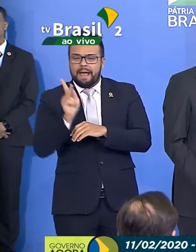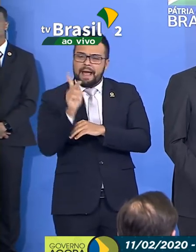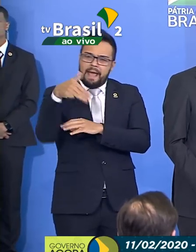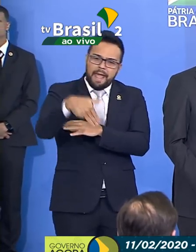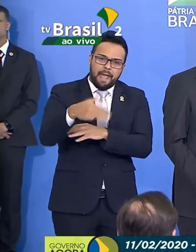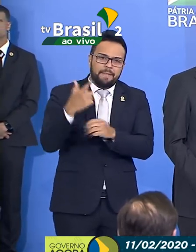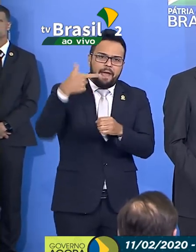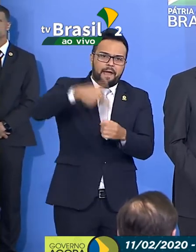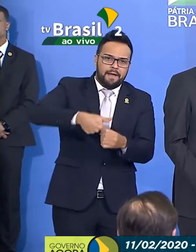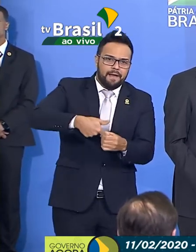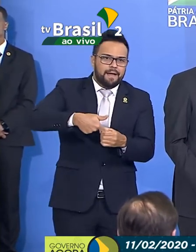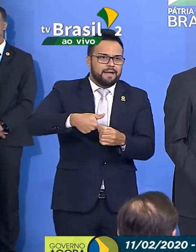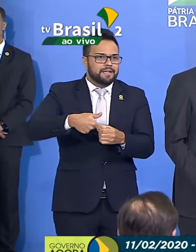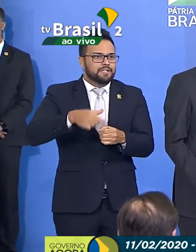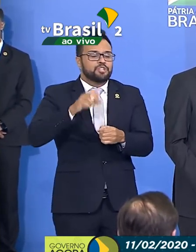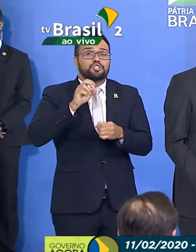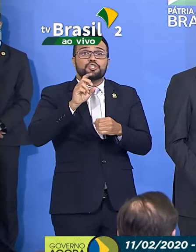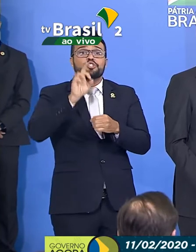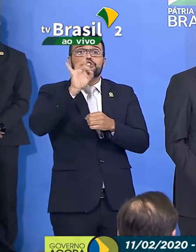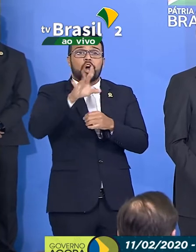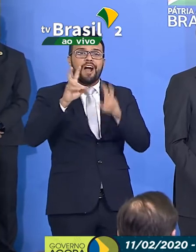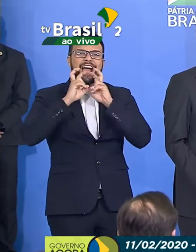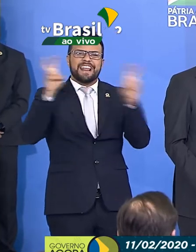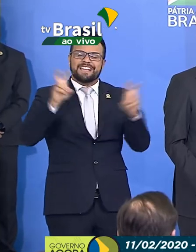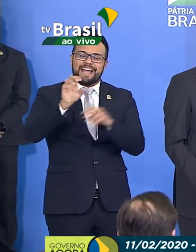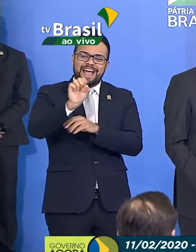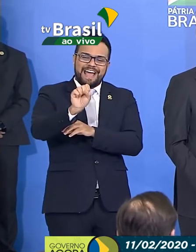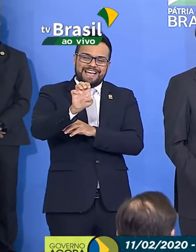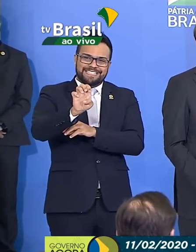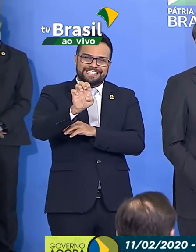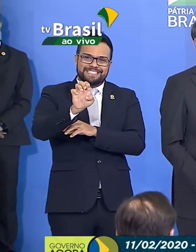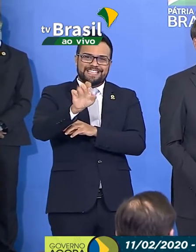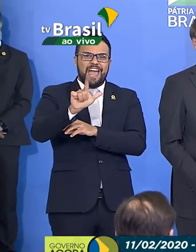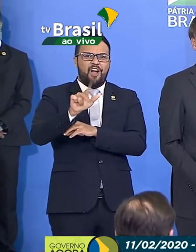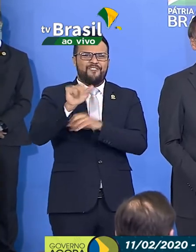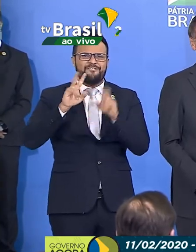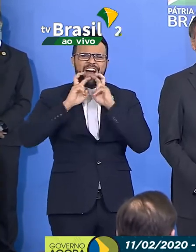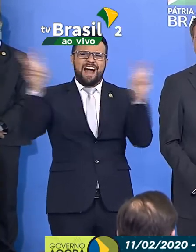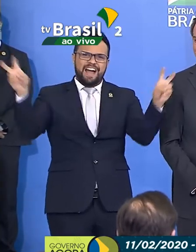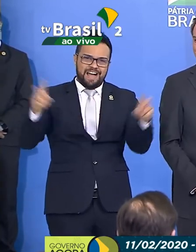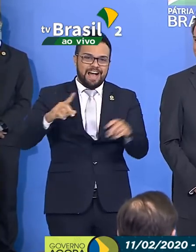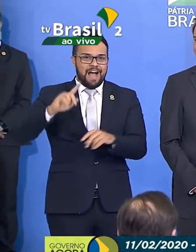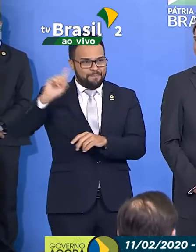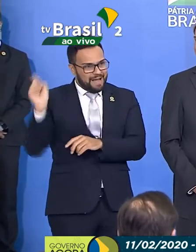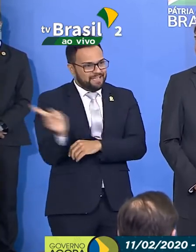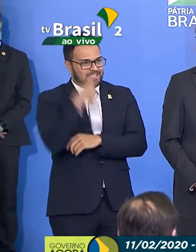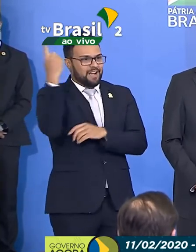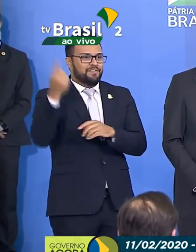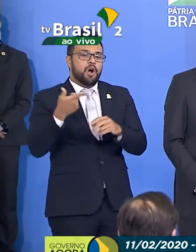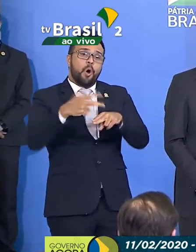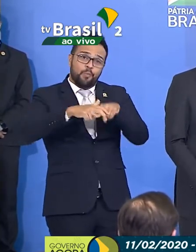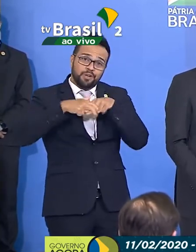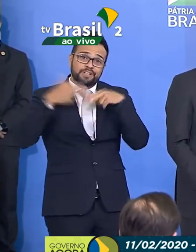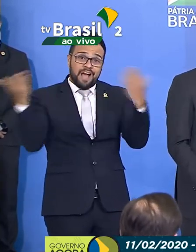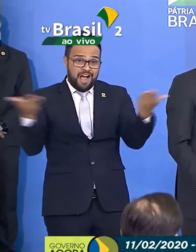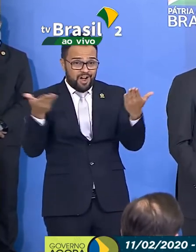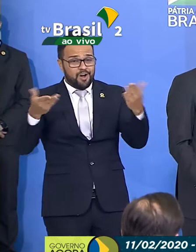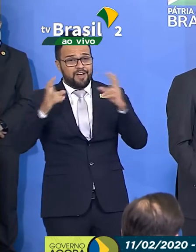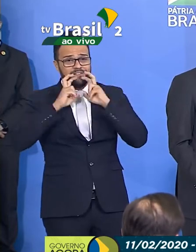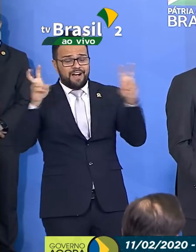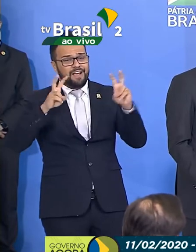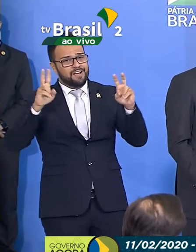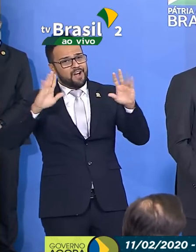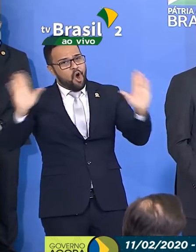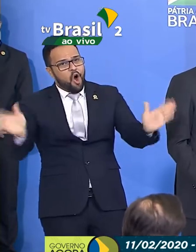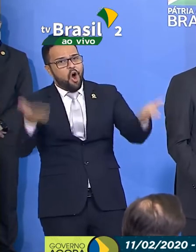gasolina, bastava falar selva, tá? E passava. Então nós vamos agora fazer uma homenagem a essa